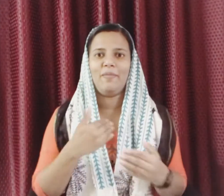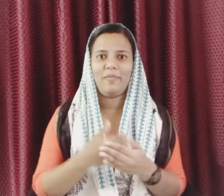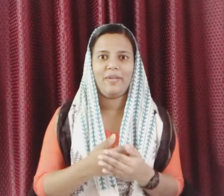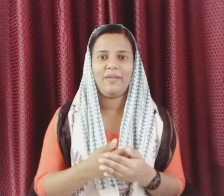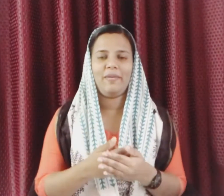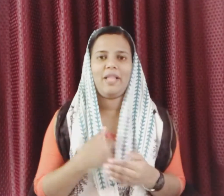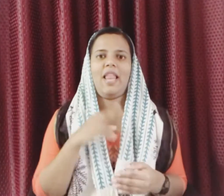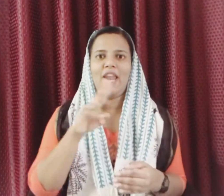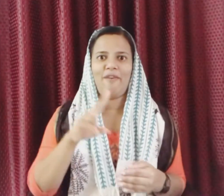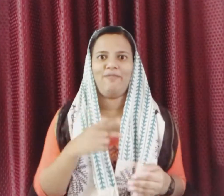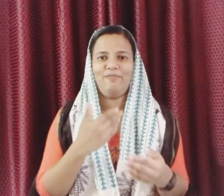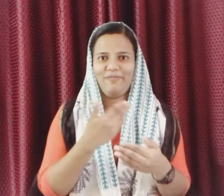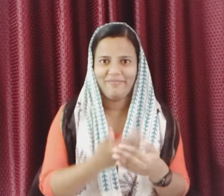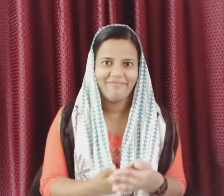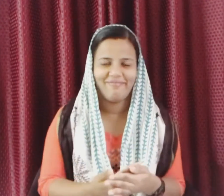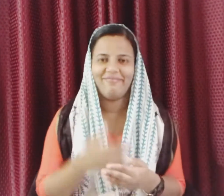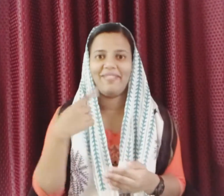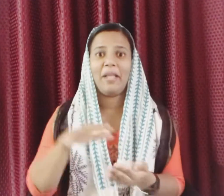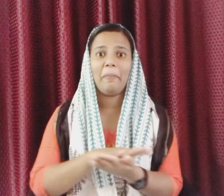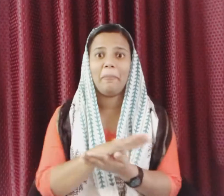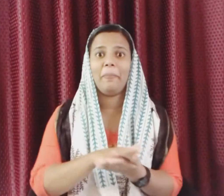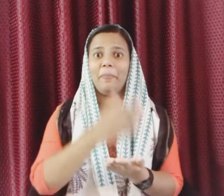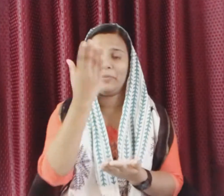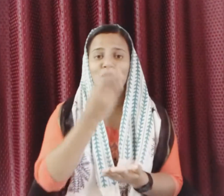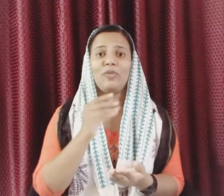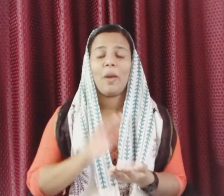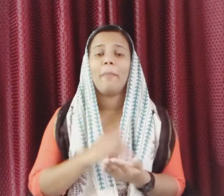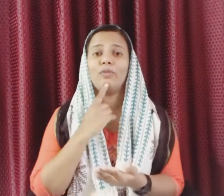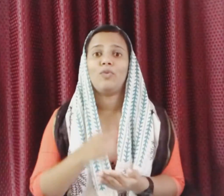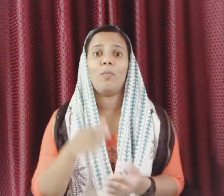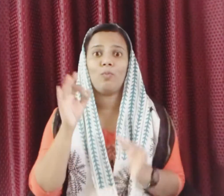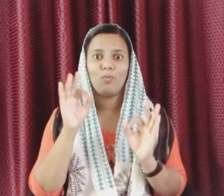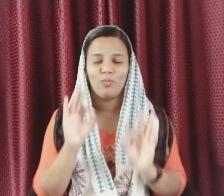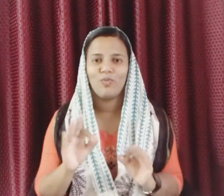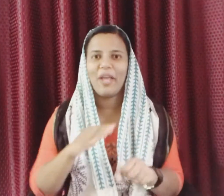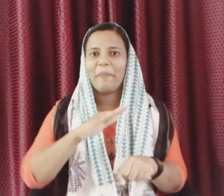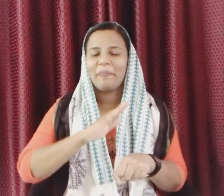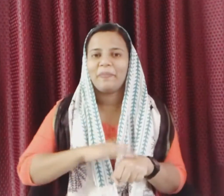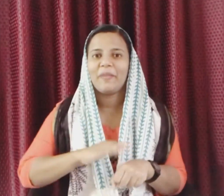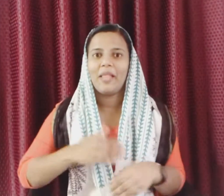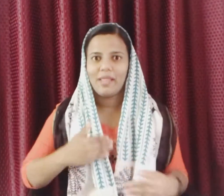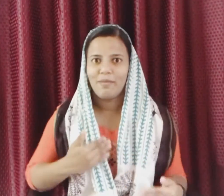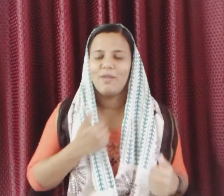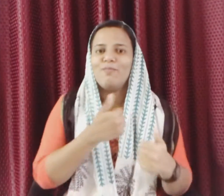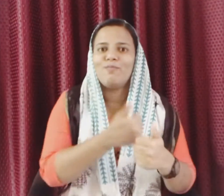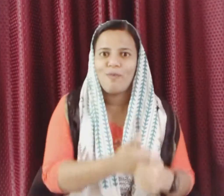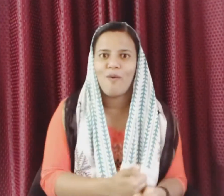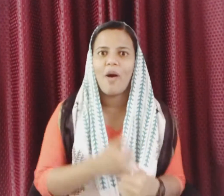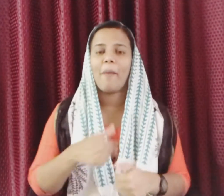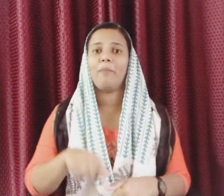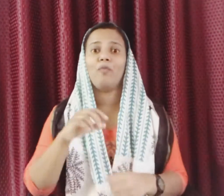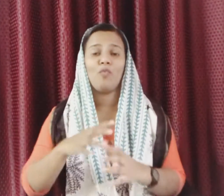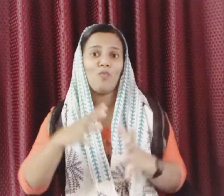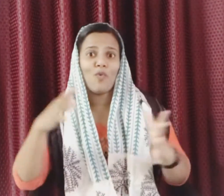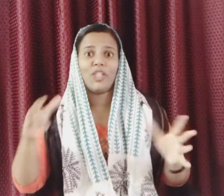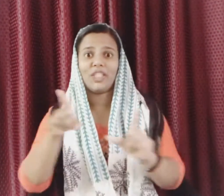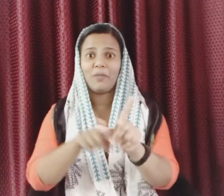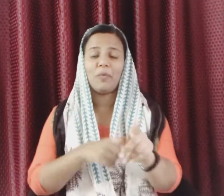പ്രവേശിച്ച് 2 ദിവസത്തിലായിരിക്കുമ്പോൾ പരിശുദ്ധാത്മാവ് നമ്മളെ ഓർപ്പിക്കുക, ഒരു പുതിയ അനുഭവത്തിലേക്ക് കർത്താവ് നമ്മളെ കൊണ്ടുപോവുക. ദ ഇയർ ഓഫ് ഇൻക്രീസ് ആണ്,